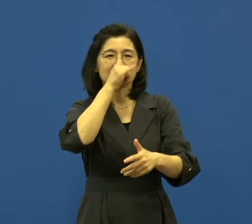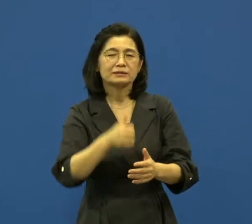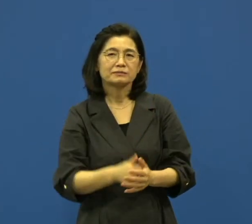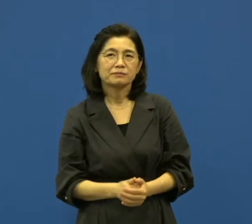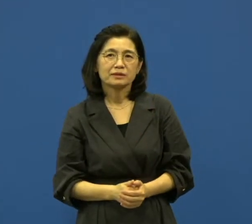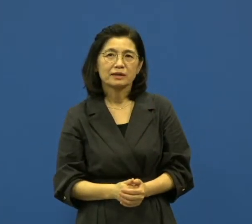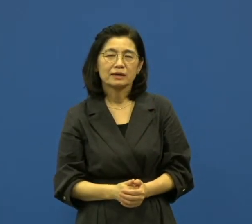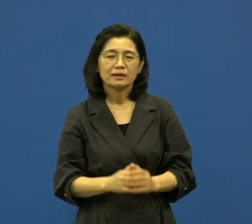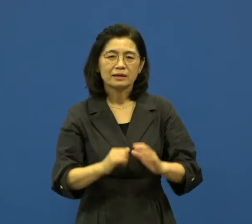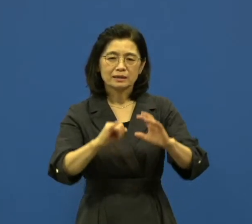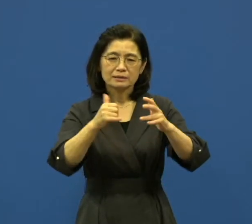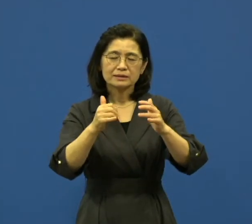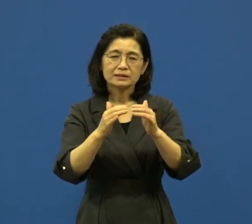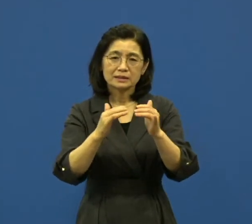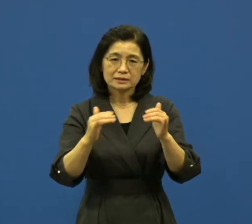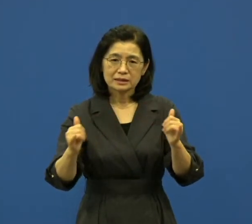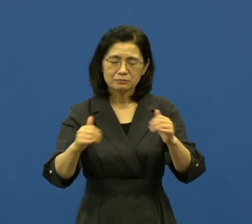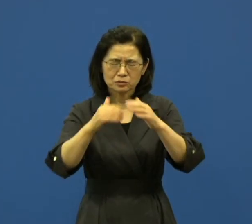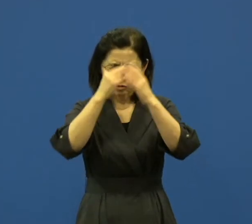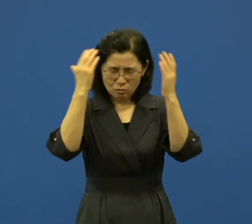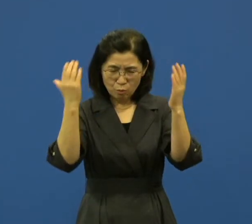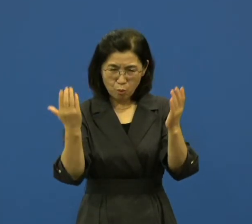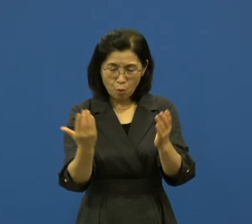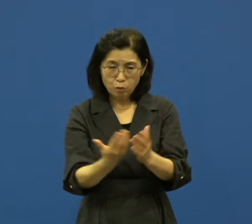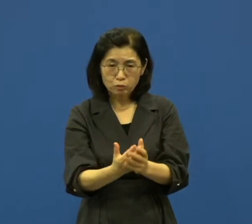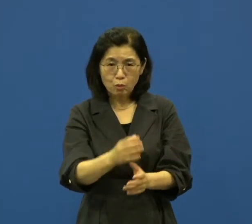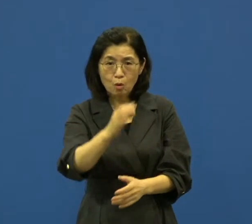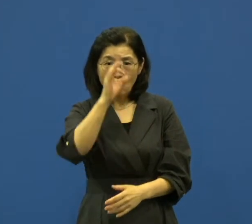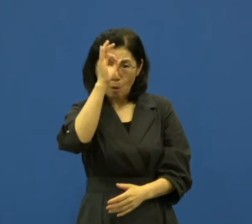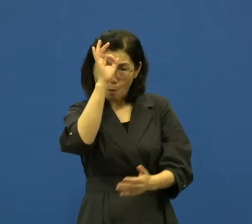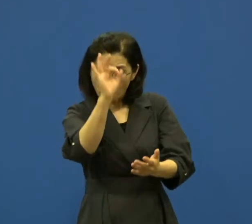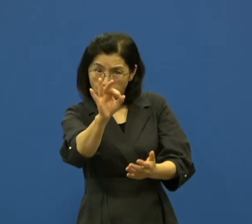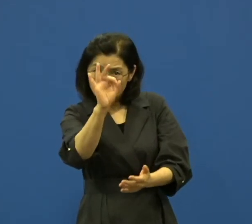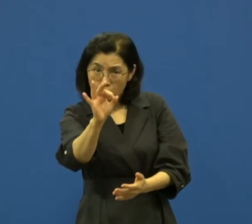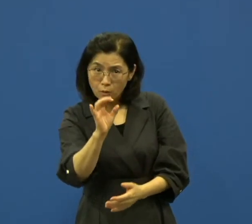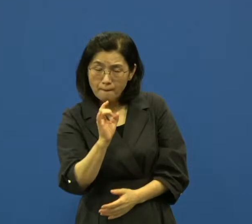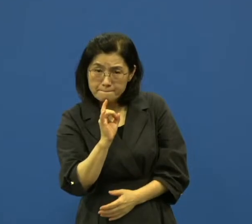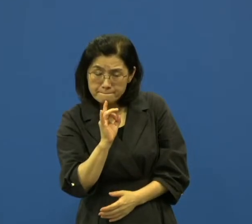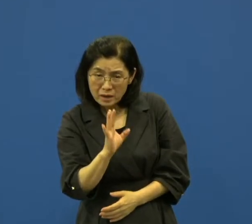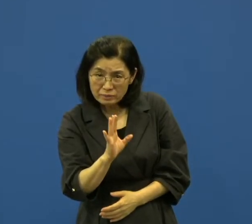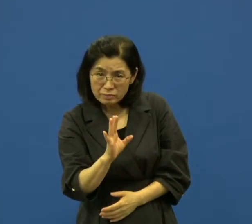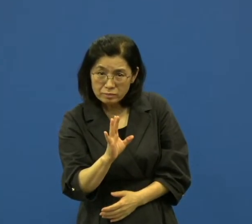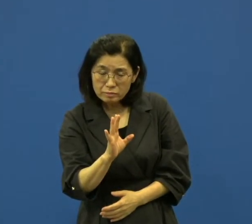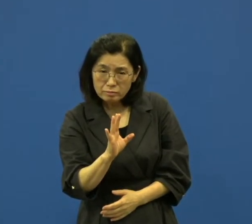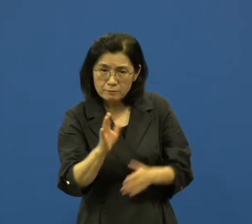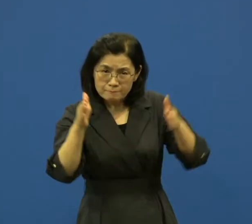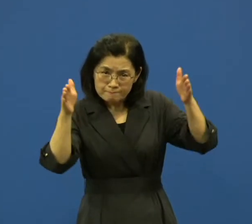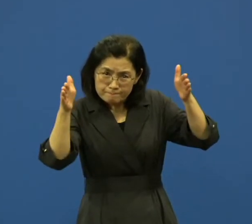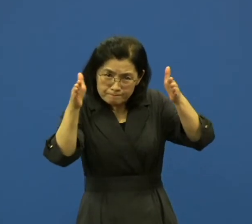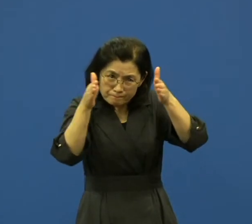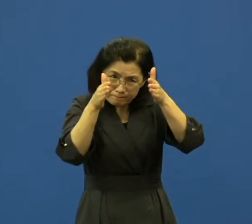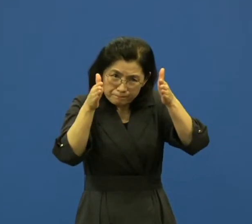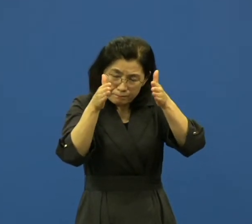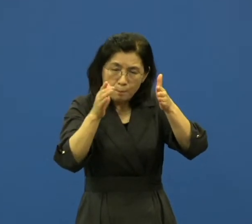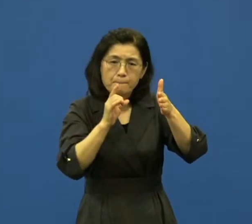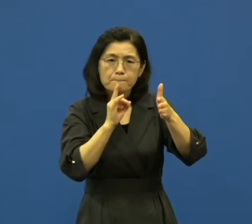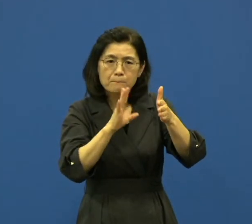여러분 세상의 사람들은 다 보이는 것을 따라 살아갑니다. 보이는 거예요. 실물